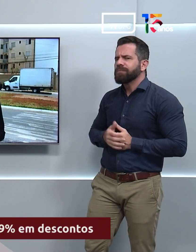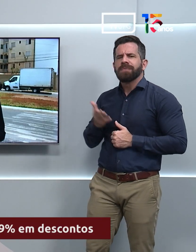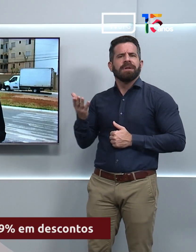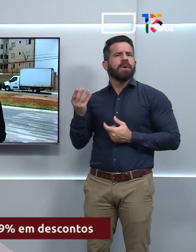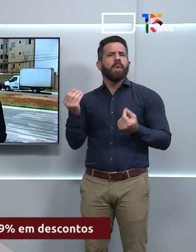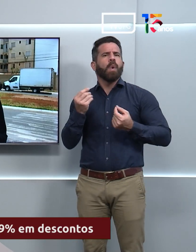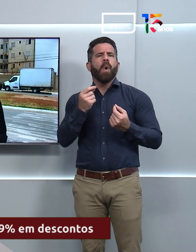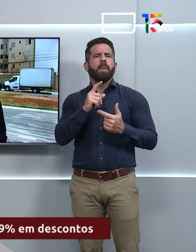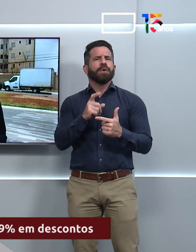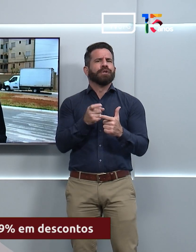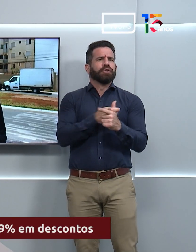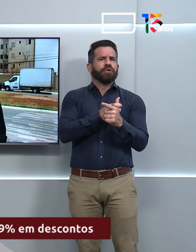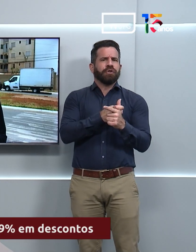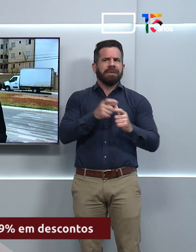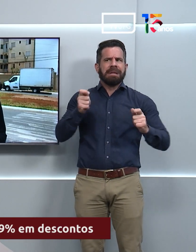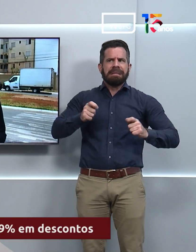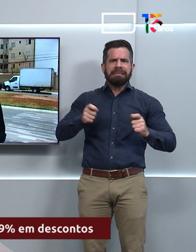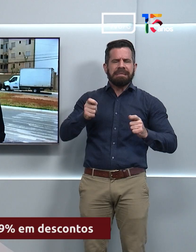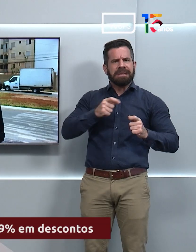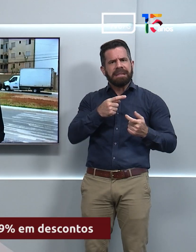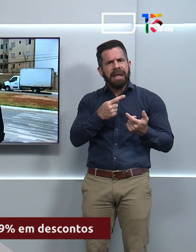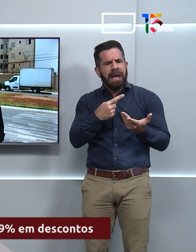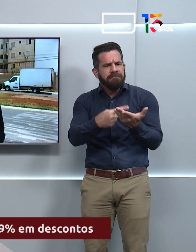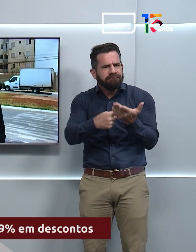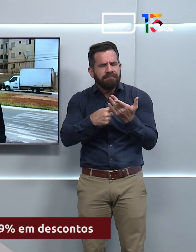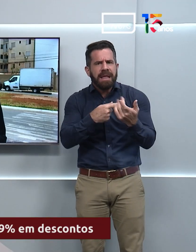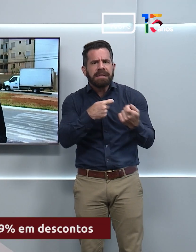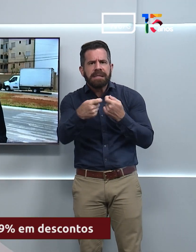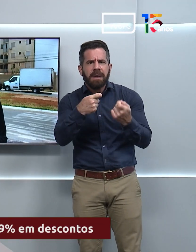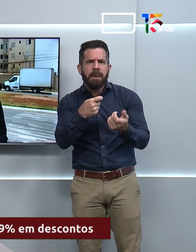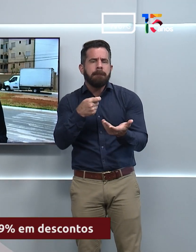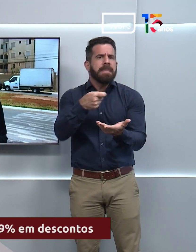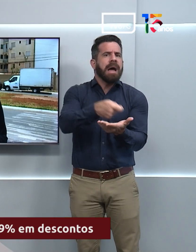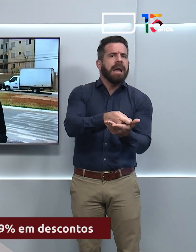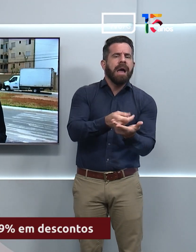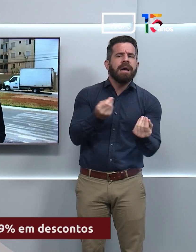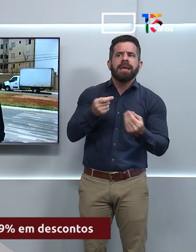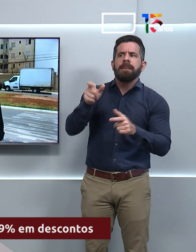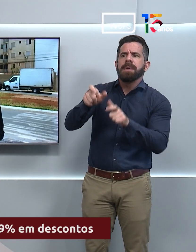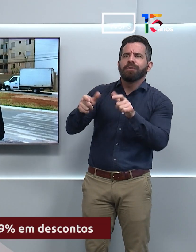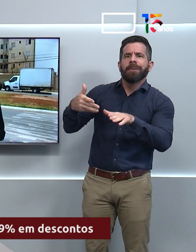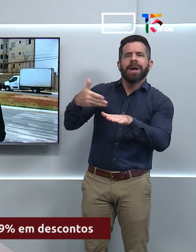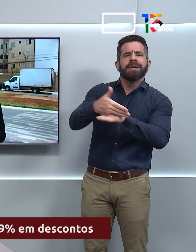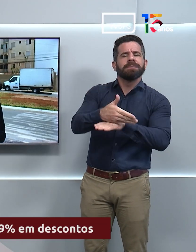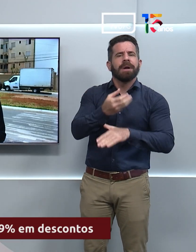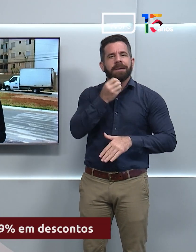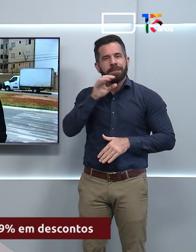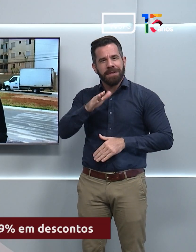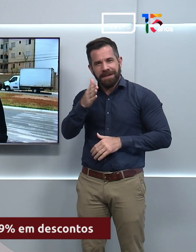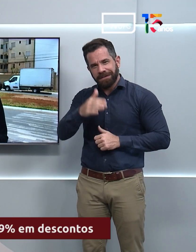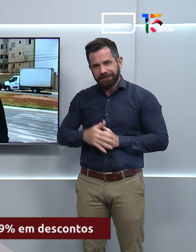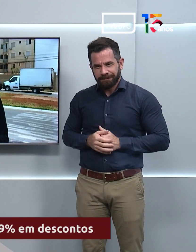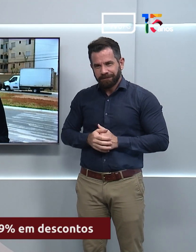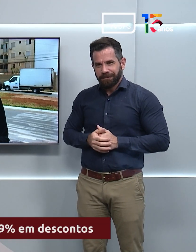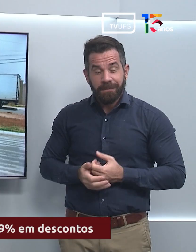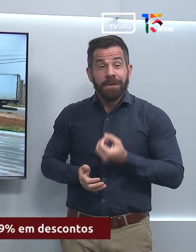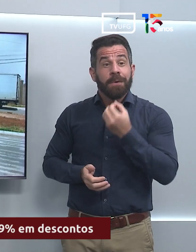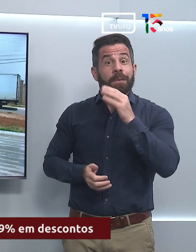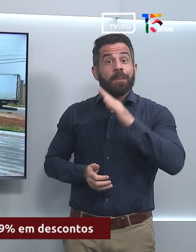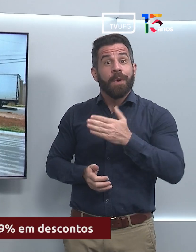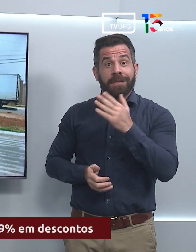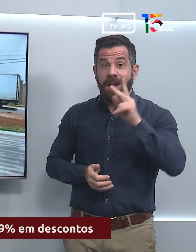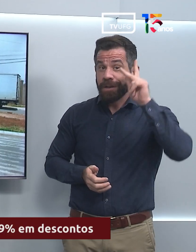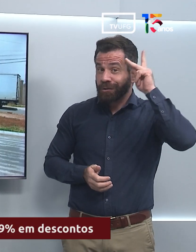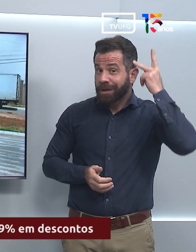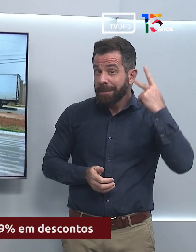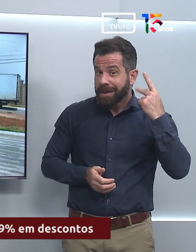de dívida o Serasa está renegociando, né? Quem que pode participar? Boa tarde. Boa tarde, Camila, professor Diego, a todos que